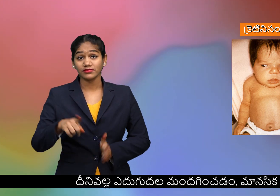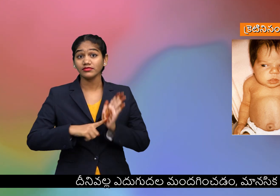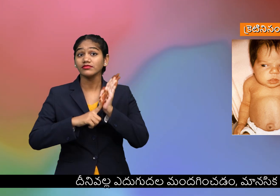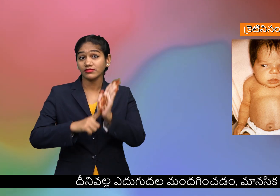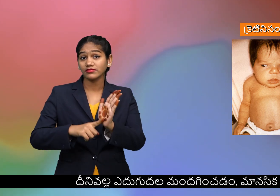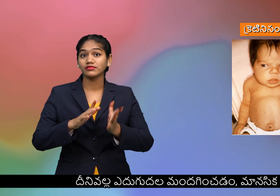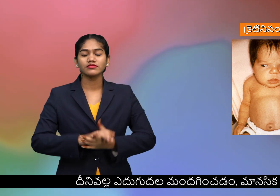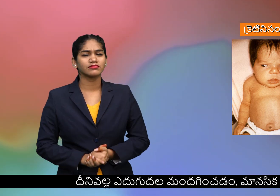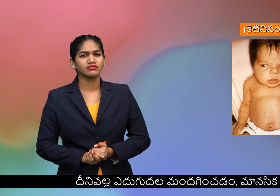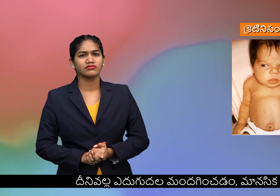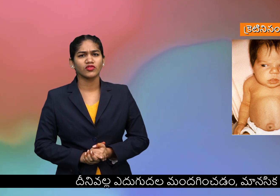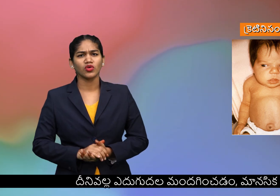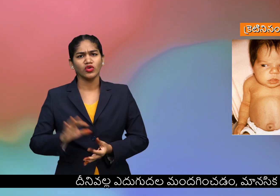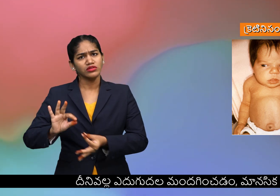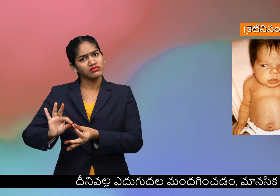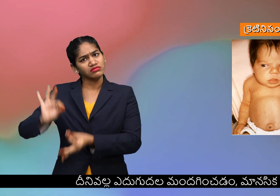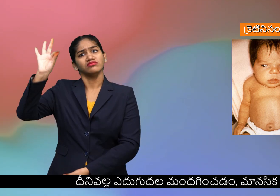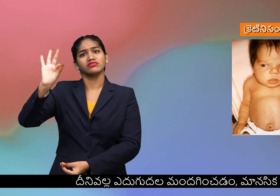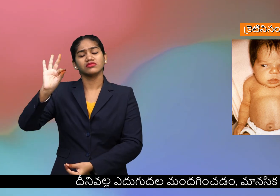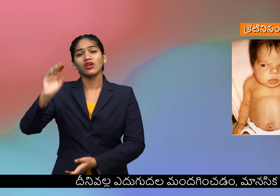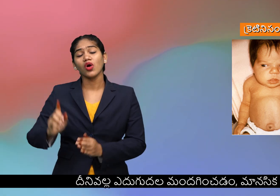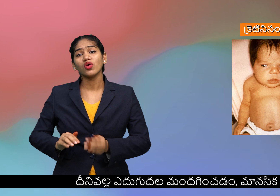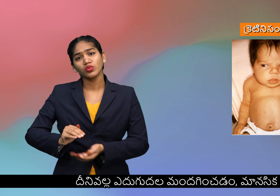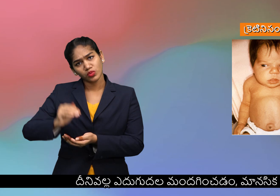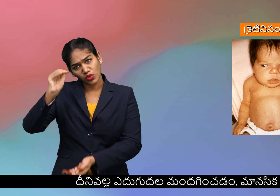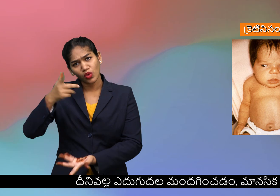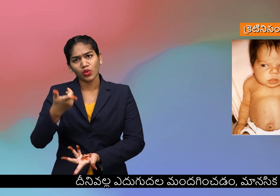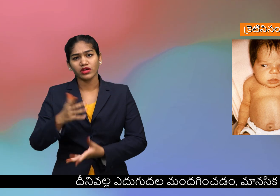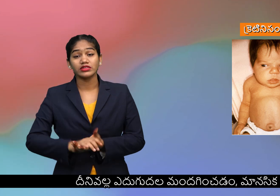దీనివల్ల ఎదుగుదల మందగించడం, మానసిక లోపాలు,